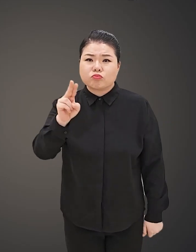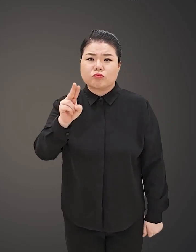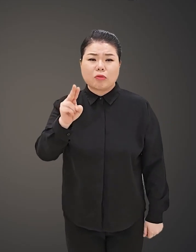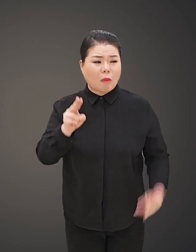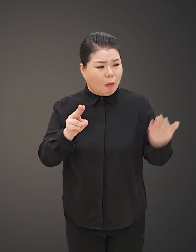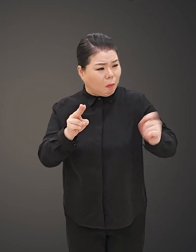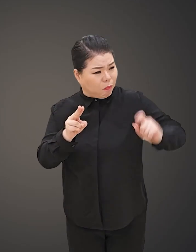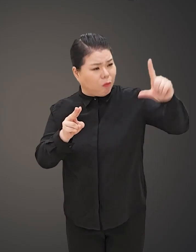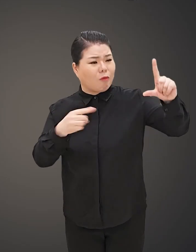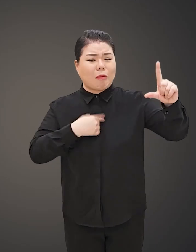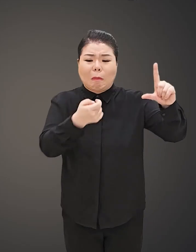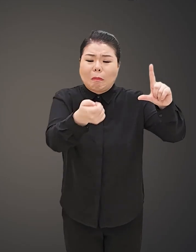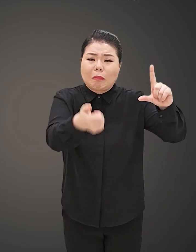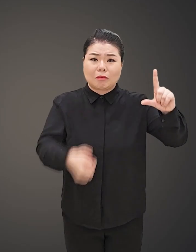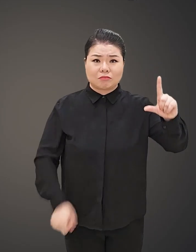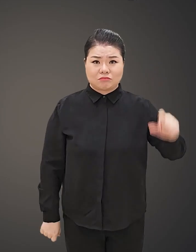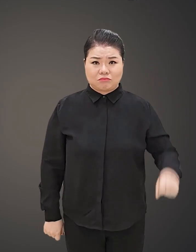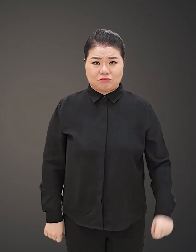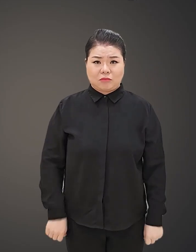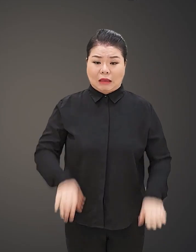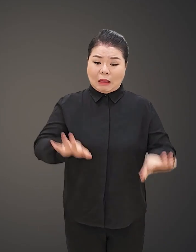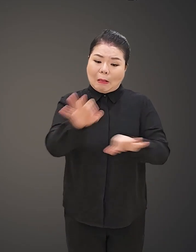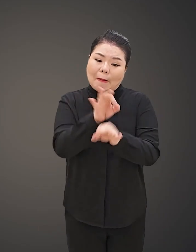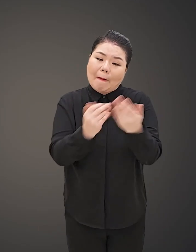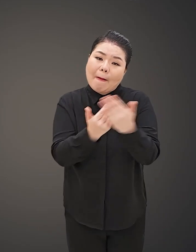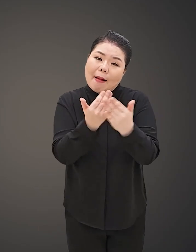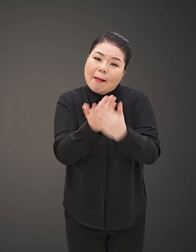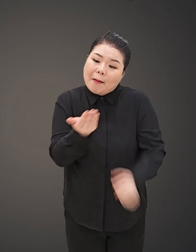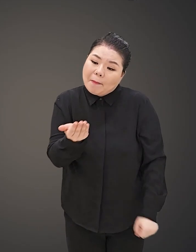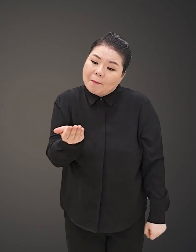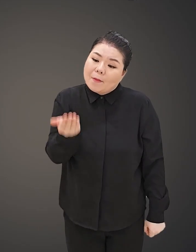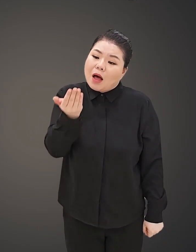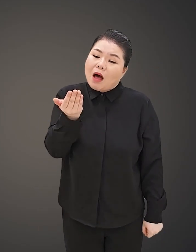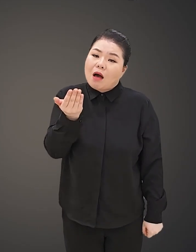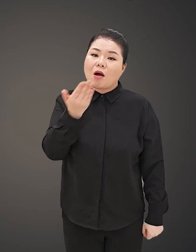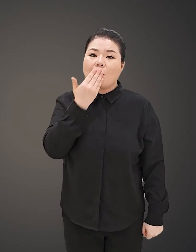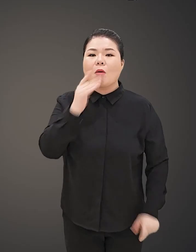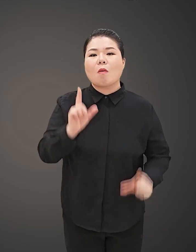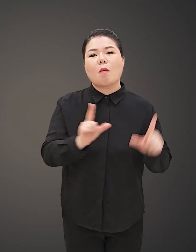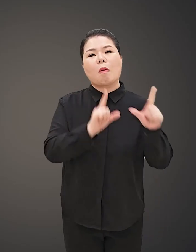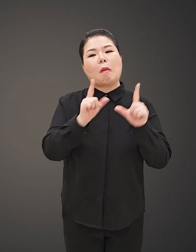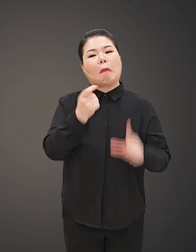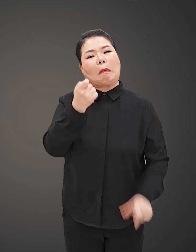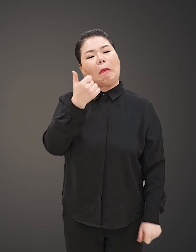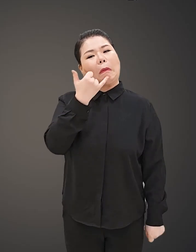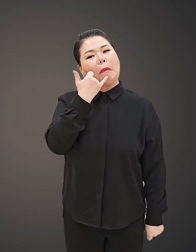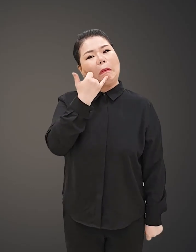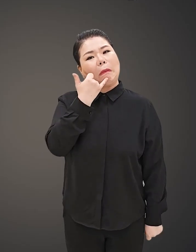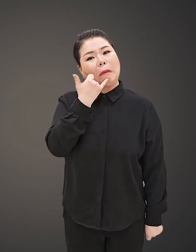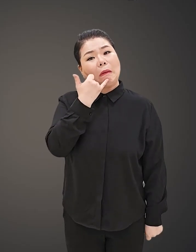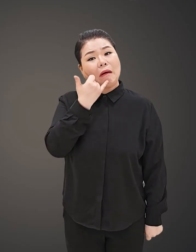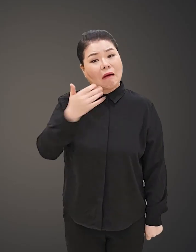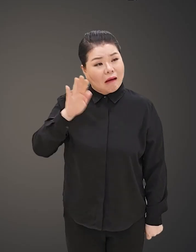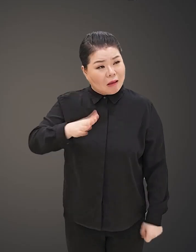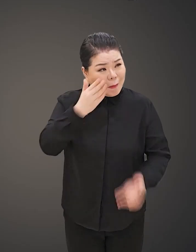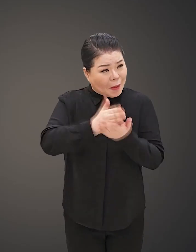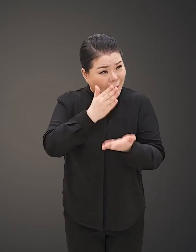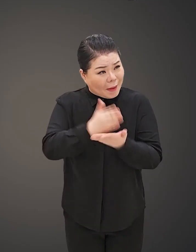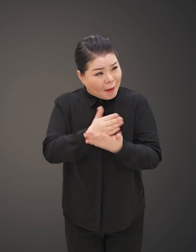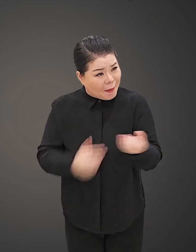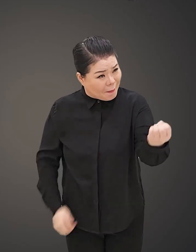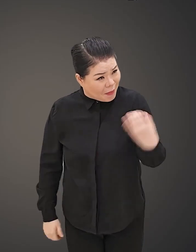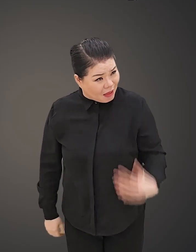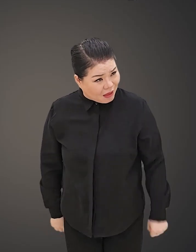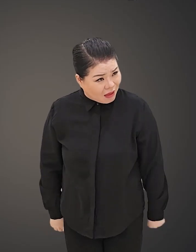않아. 이제야 경제 성장을 조금 이뤄서 먹고 살려고 하는데 이산화탄소